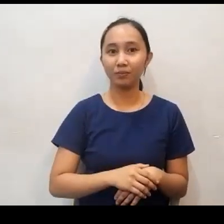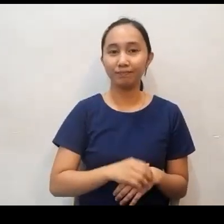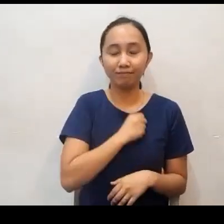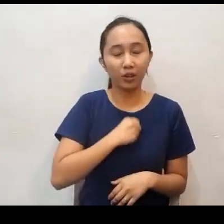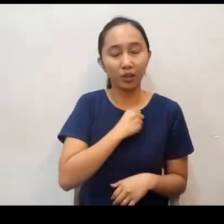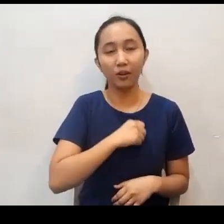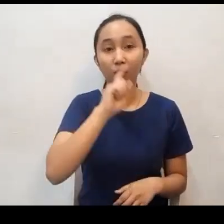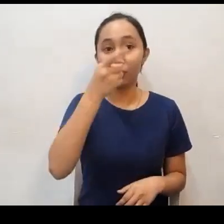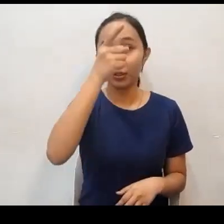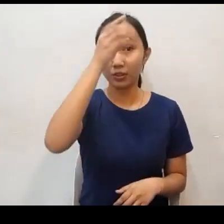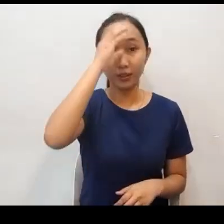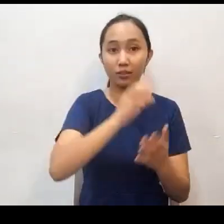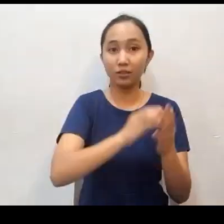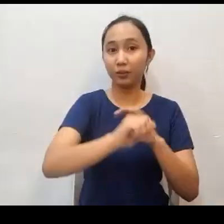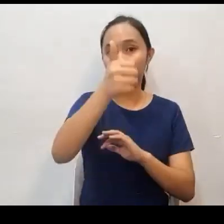31